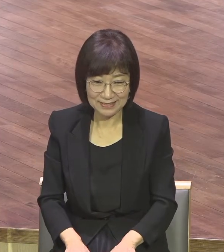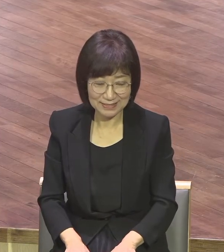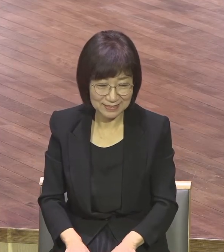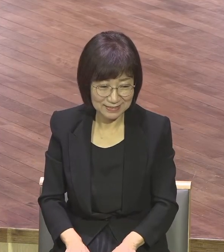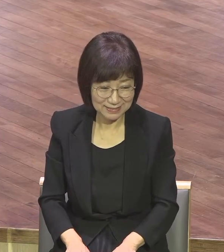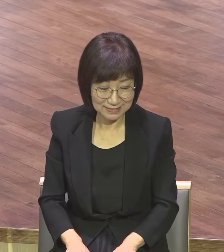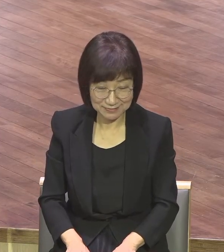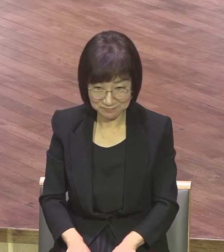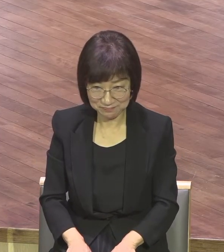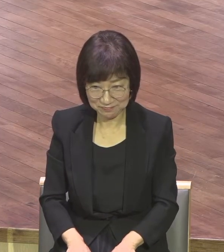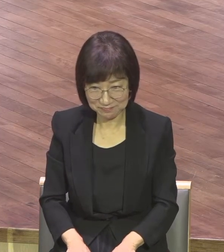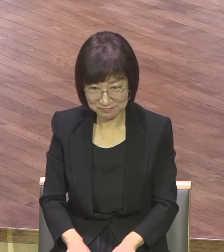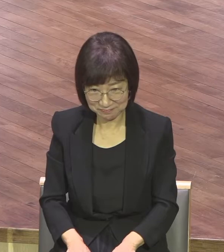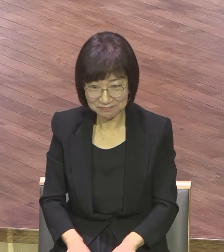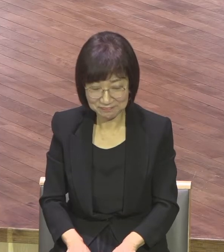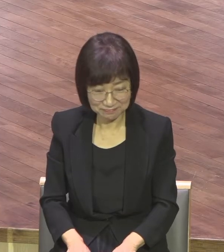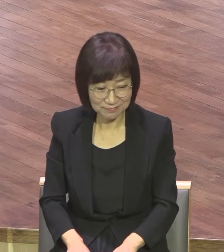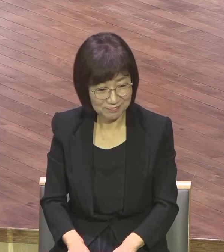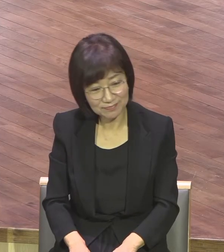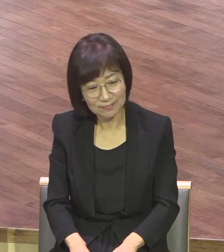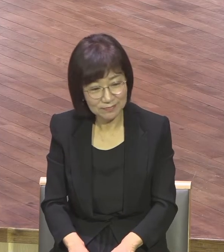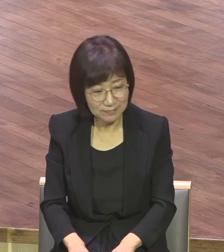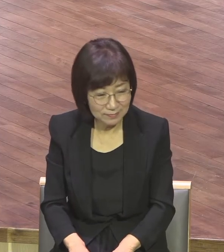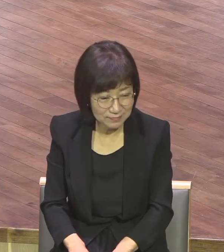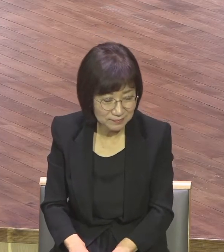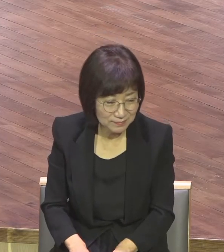은혜를 받더라고.